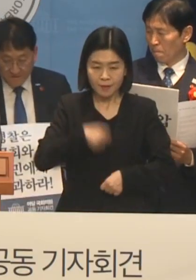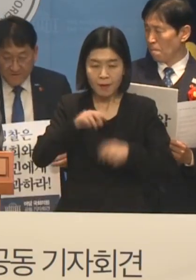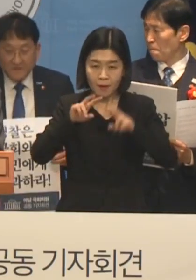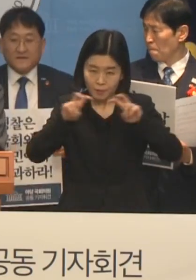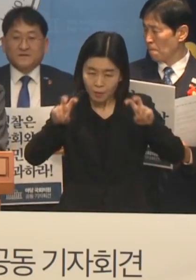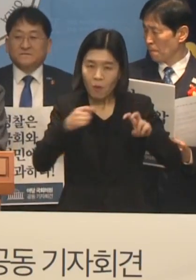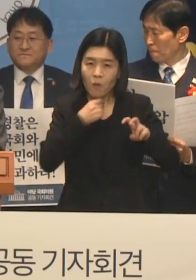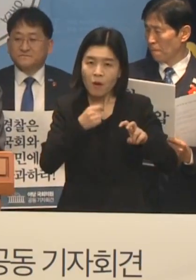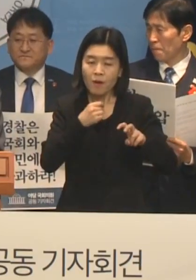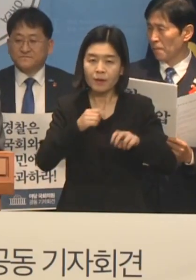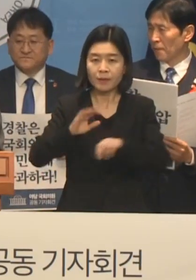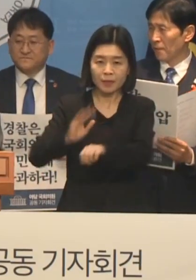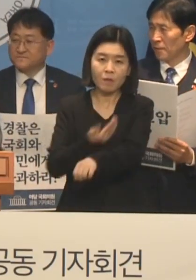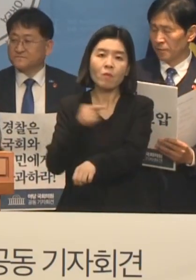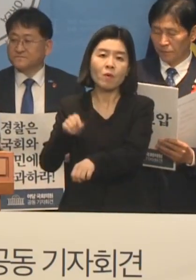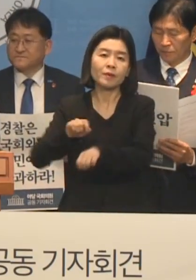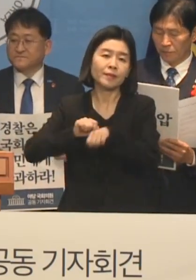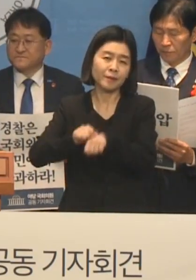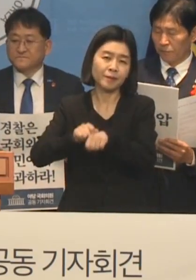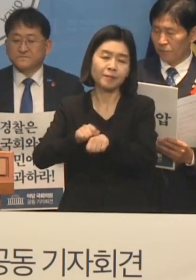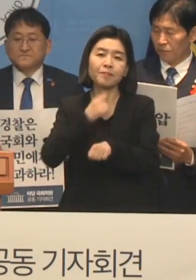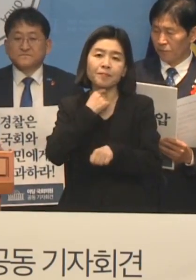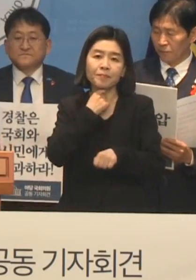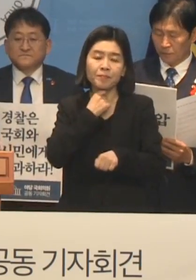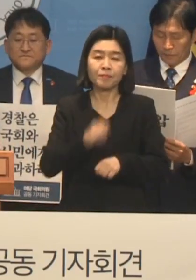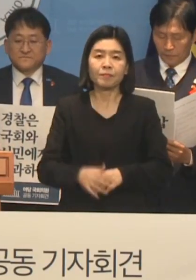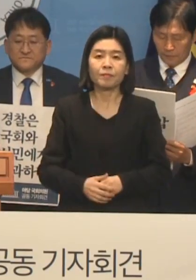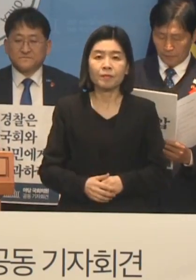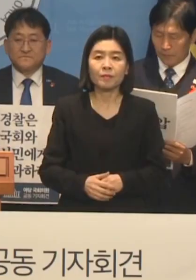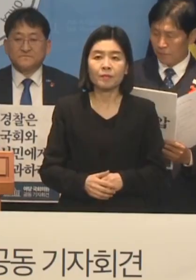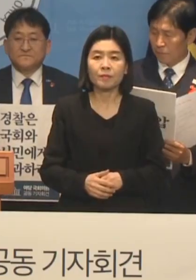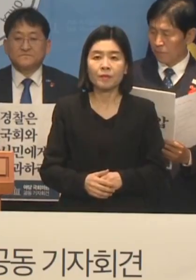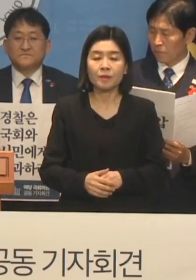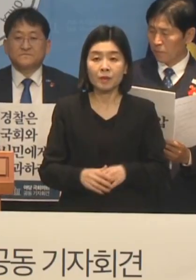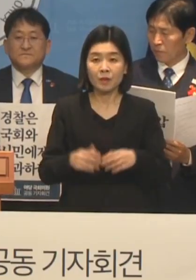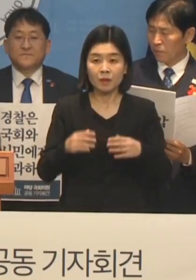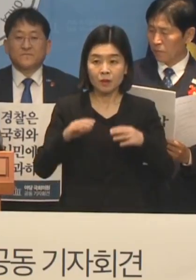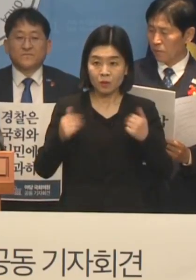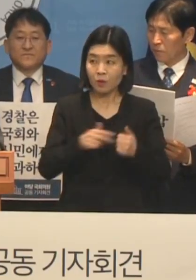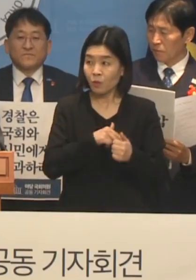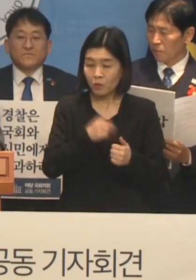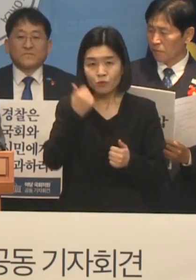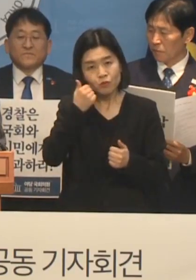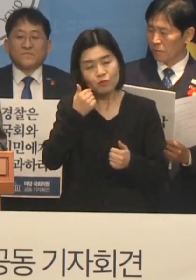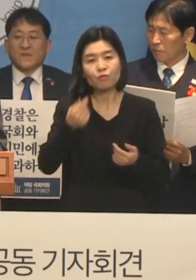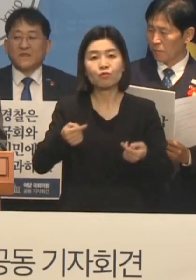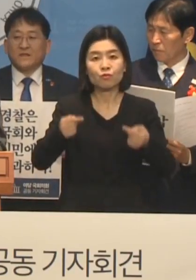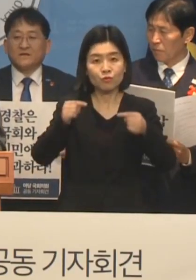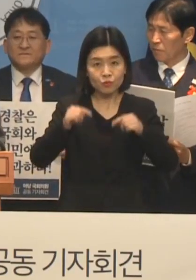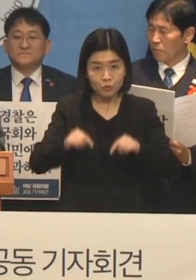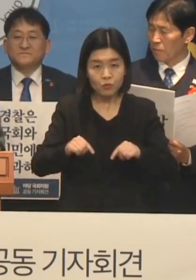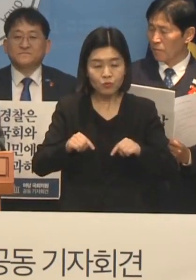노력하겠다는 말씀을 드리겠습니다. 하여튼 짧은 시간에도 많이 오셨는데 의원님들 소개를 좀 드리도록